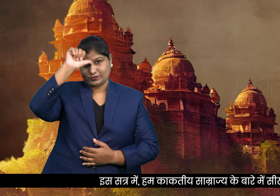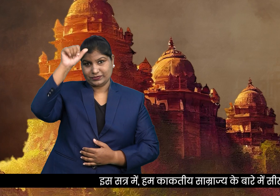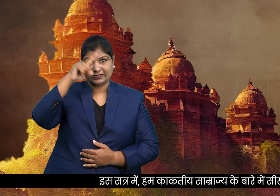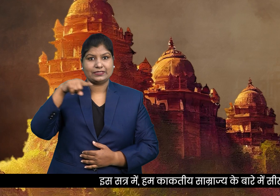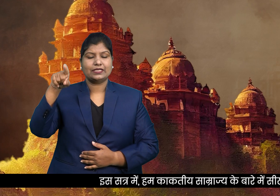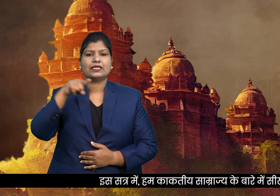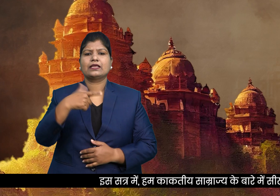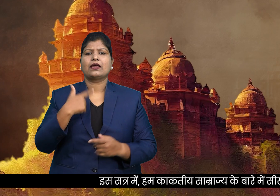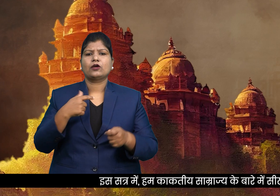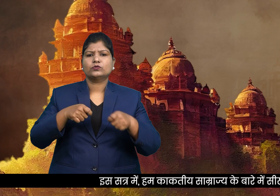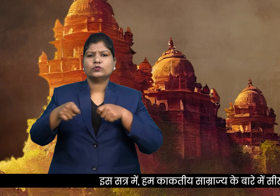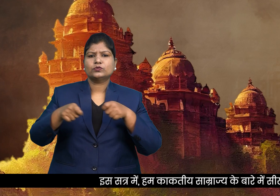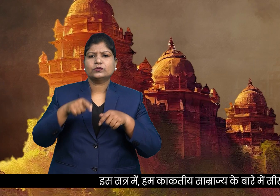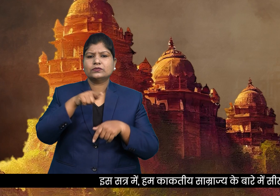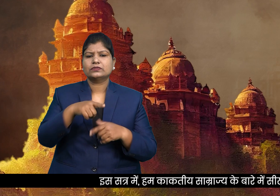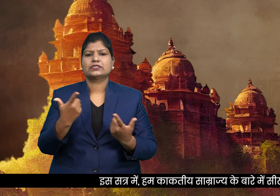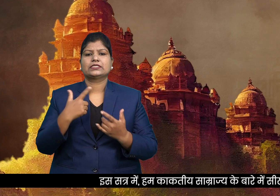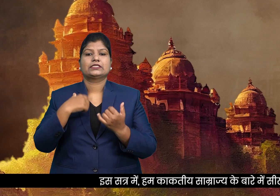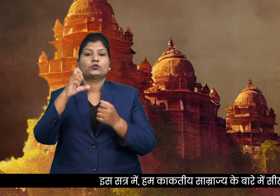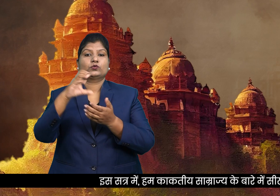सीखेंगे।